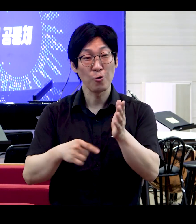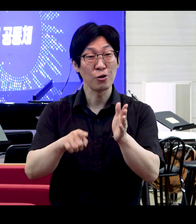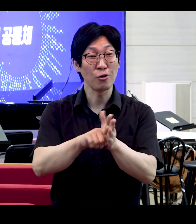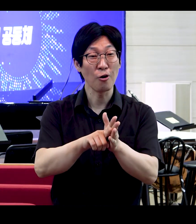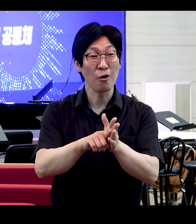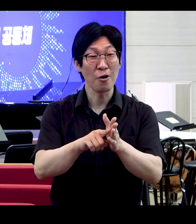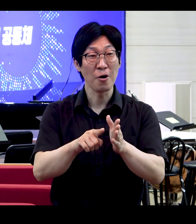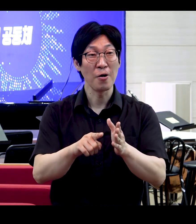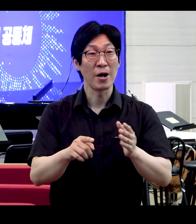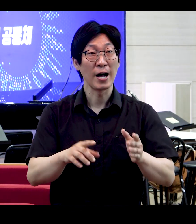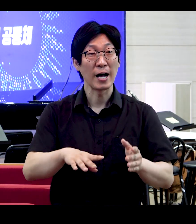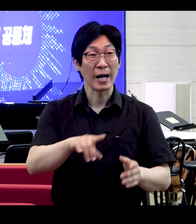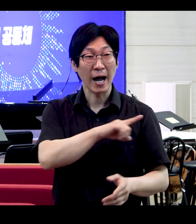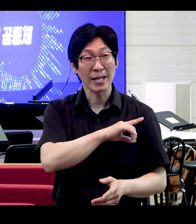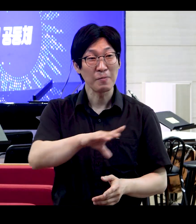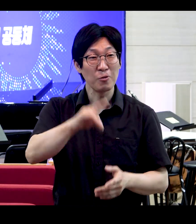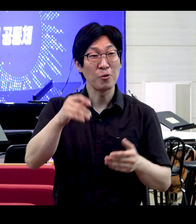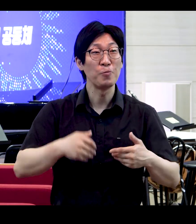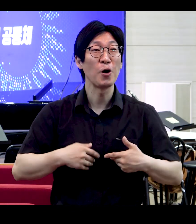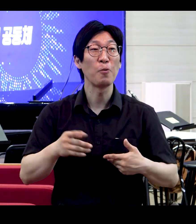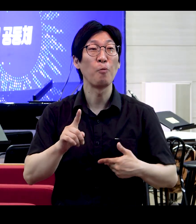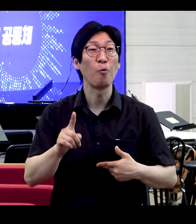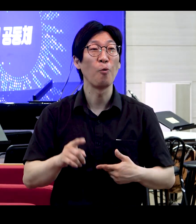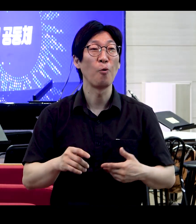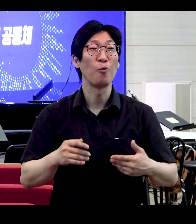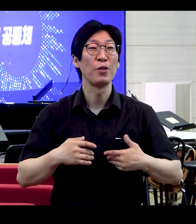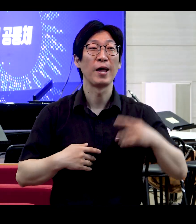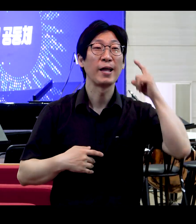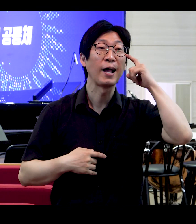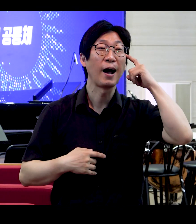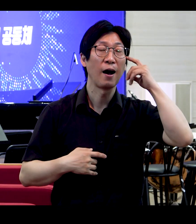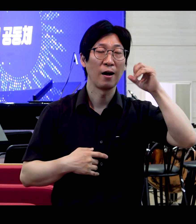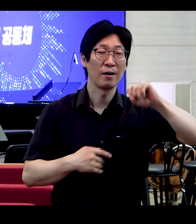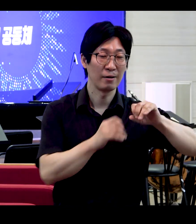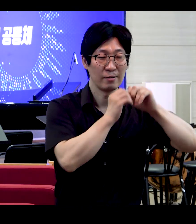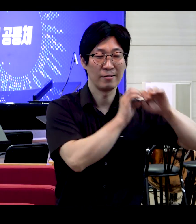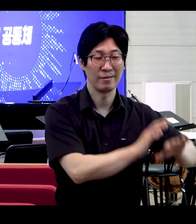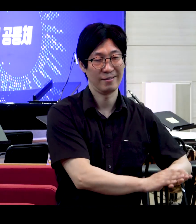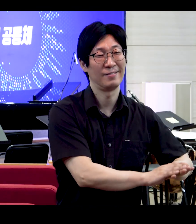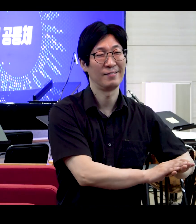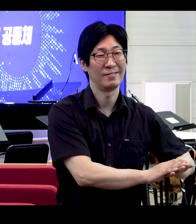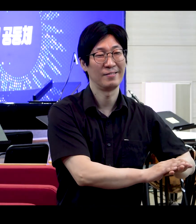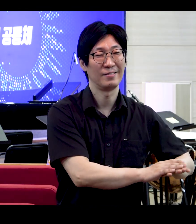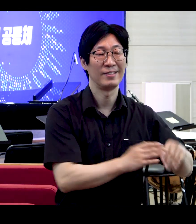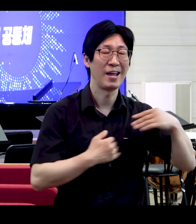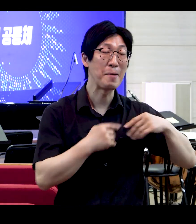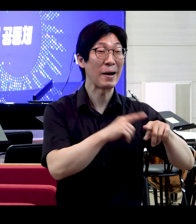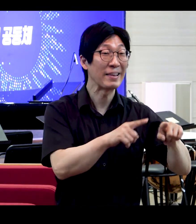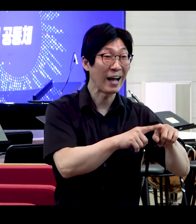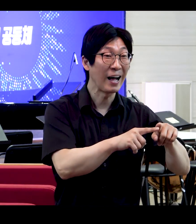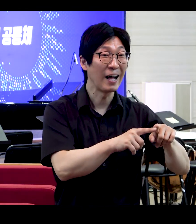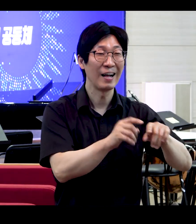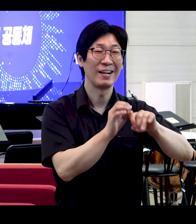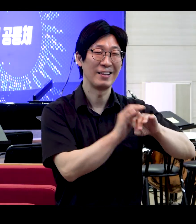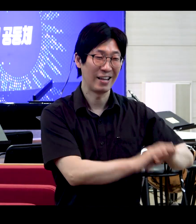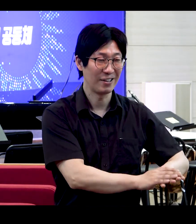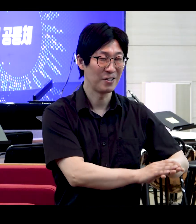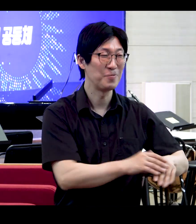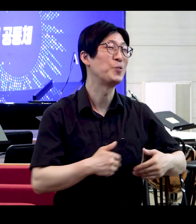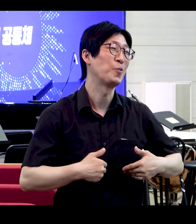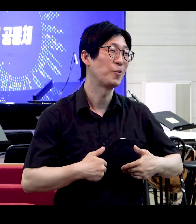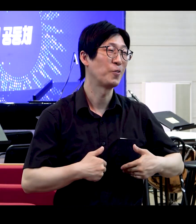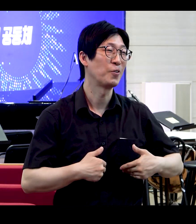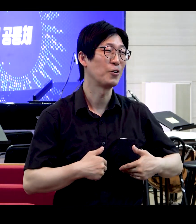일을 해야 되느냐? 내 생각을 내려놔야 되거든요. 내 판단을 내려놔야 돼요. 그런데 이게 정말